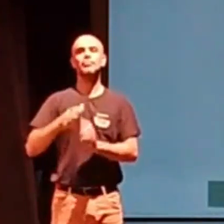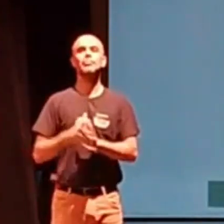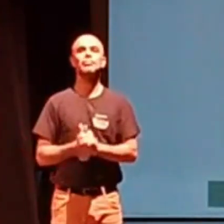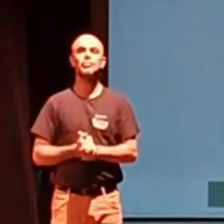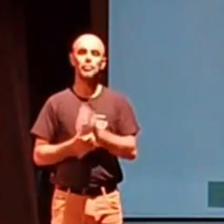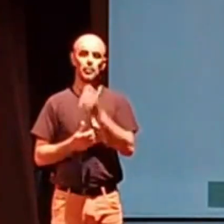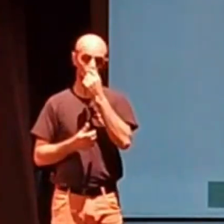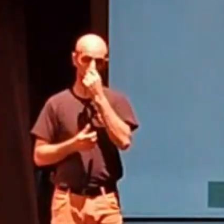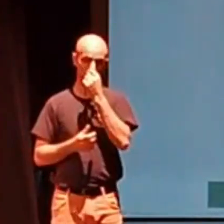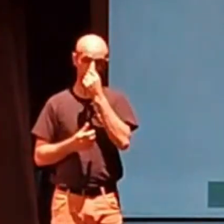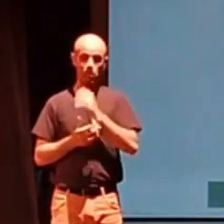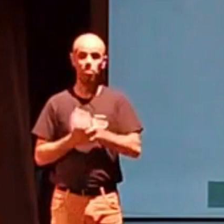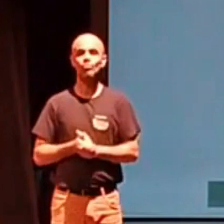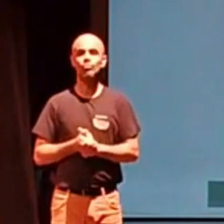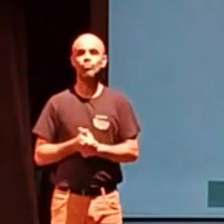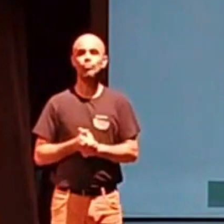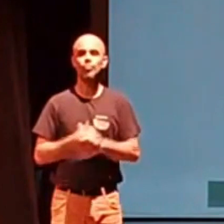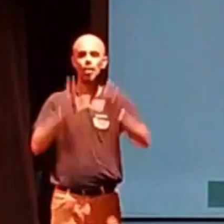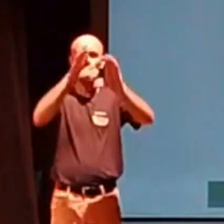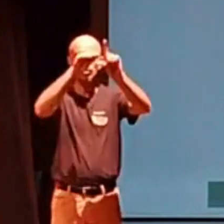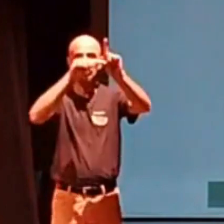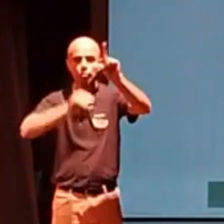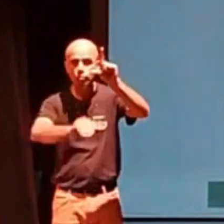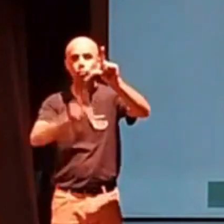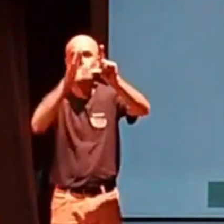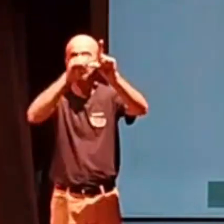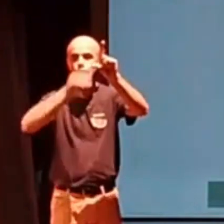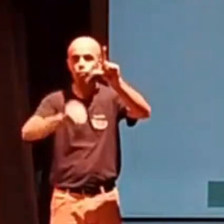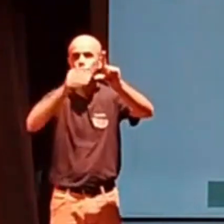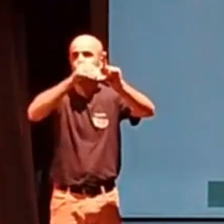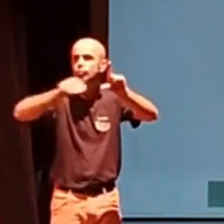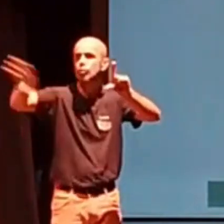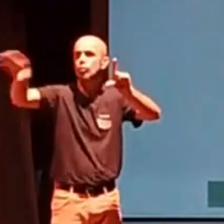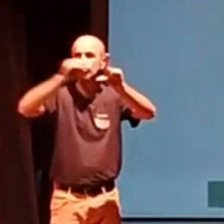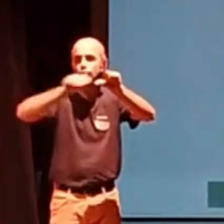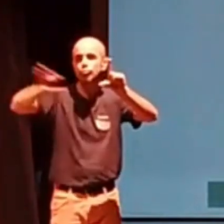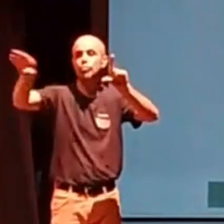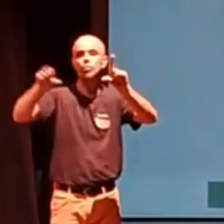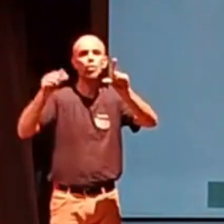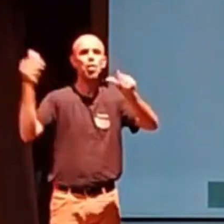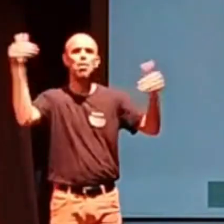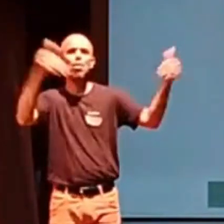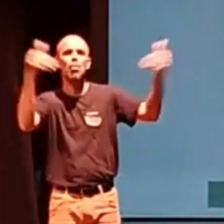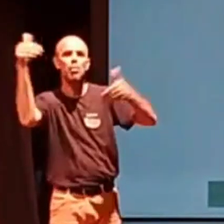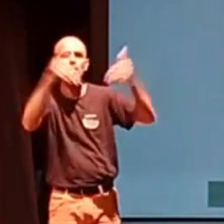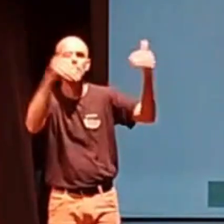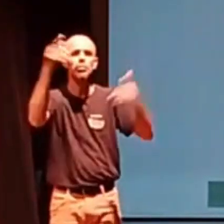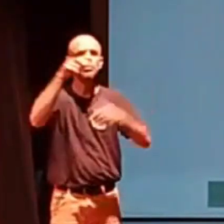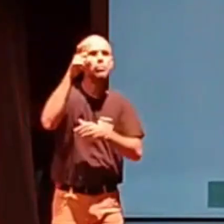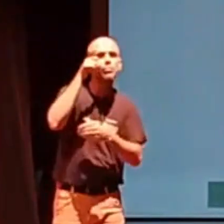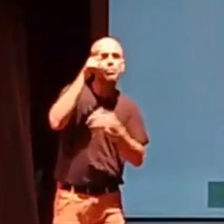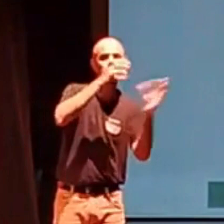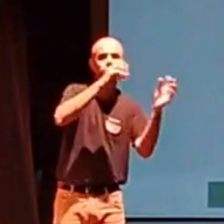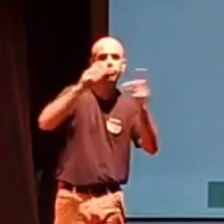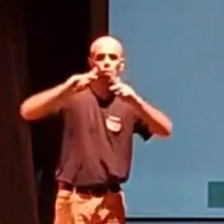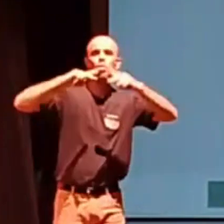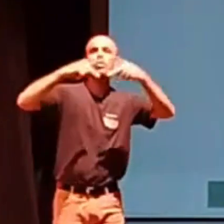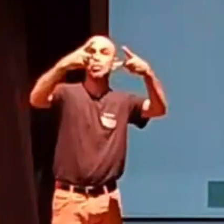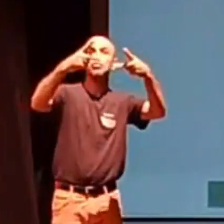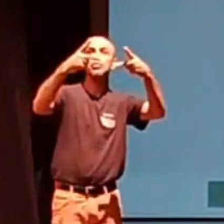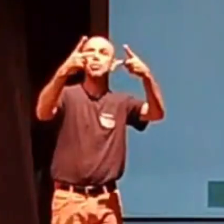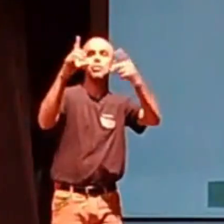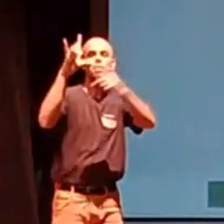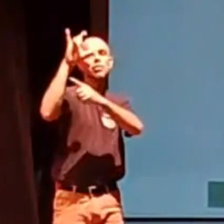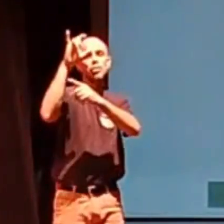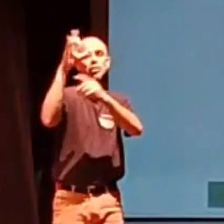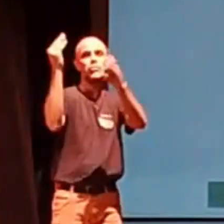Quintas. E compartilhem para que outras pessoas possam, né, participar. Eu vou colocar o link na página do